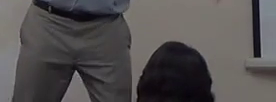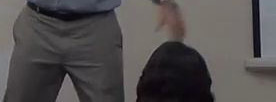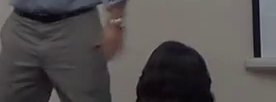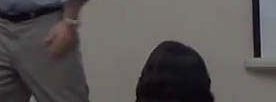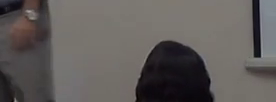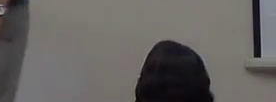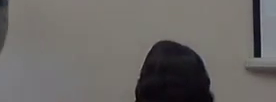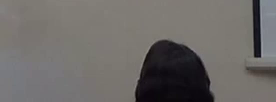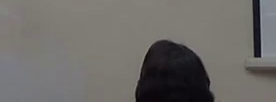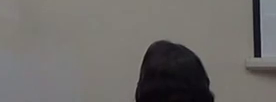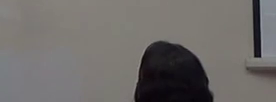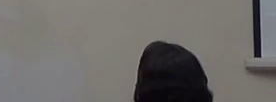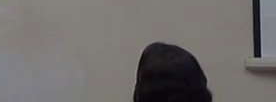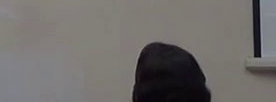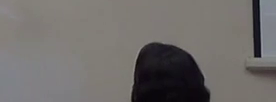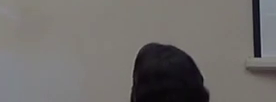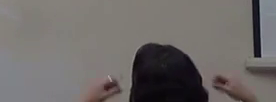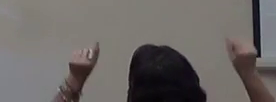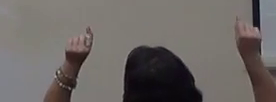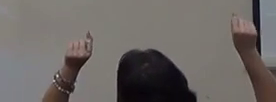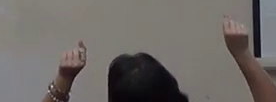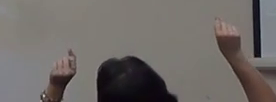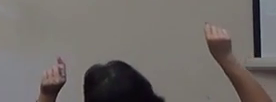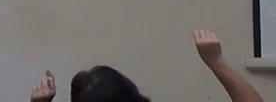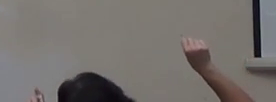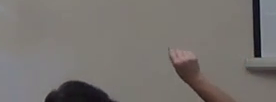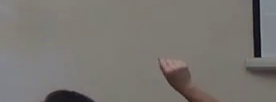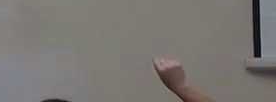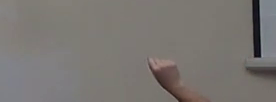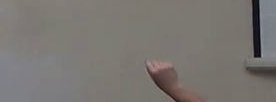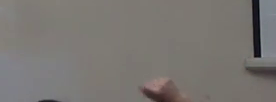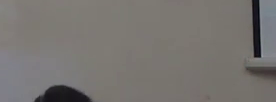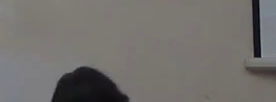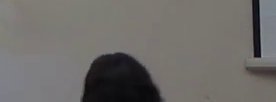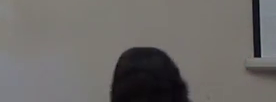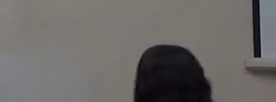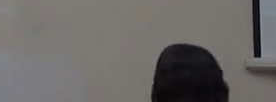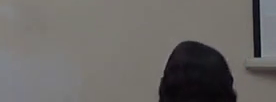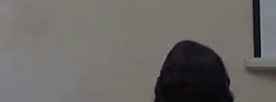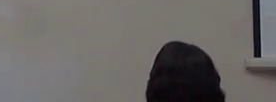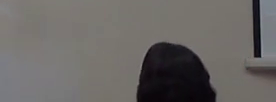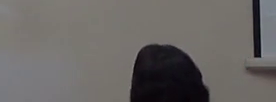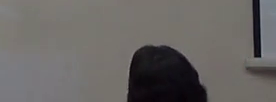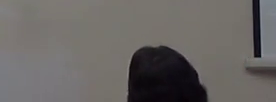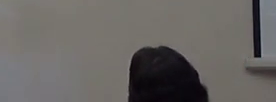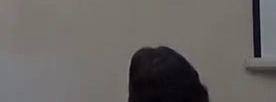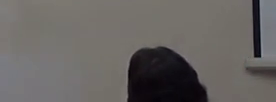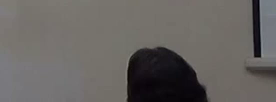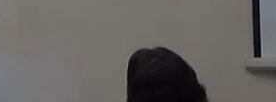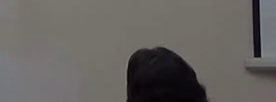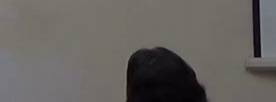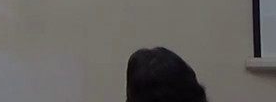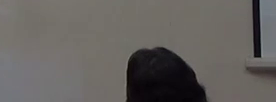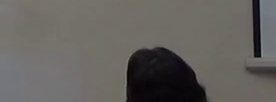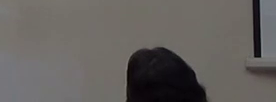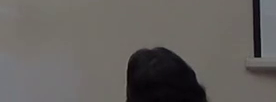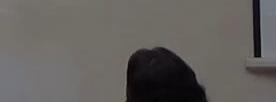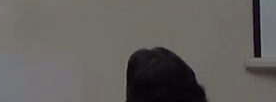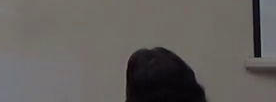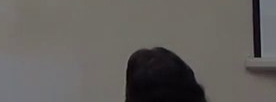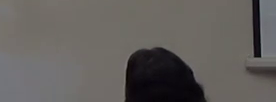¿Pero qué pasa? Moisés estaba un poquito viejo, ¿no? Estaba un poquito viejo. Y maybe esperó una